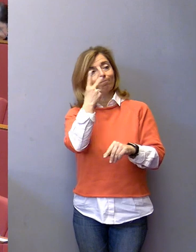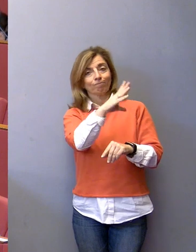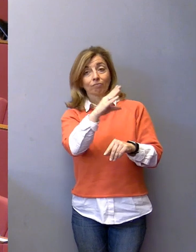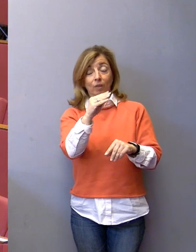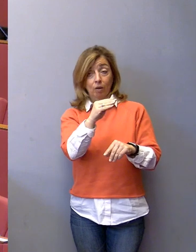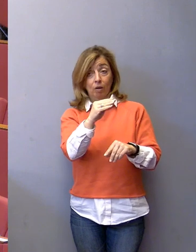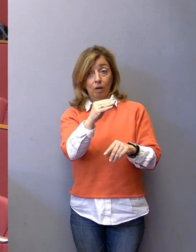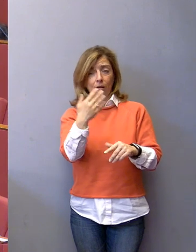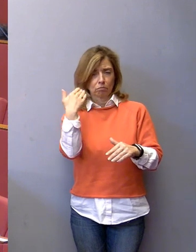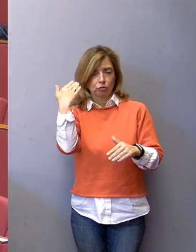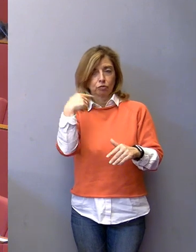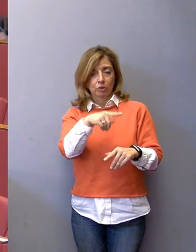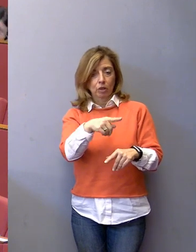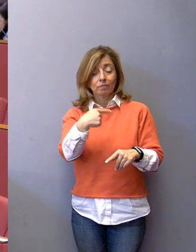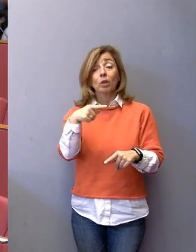avevo